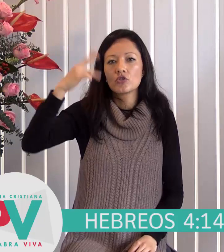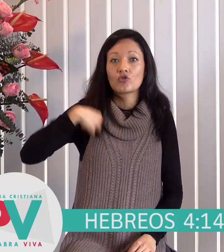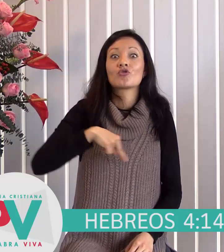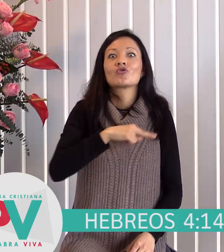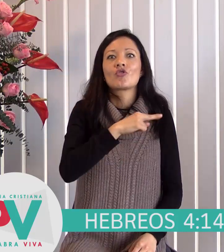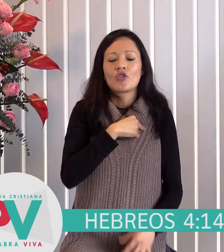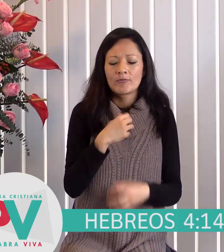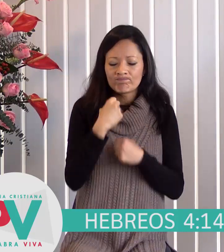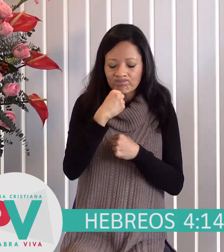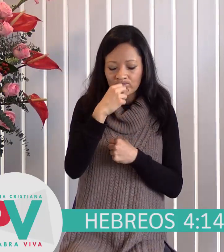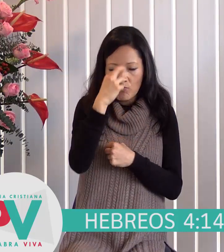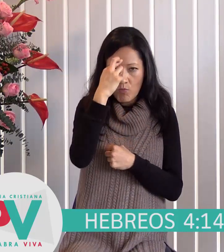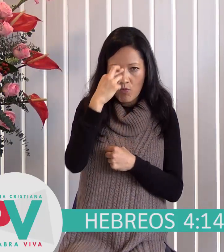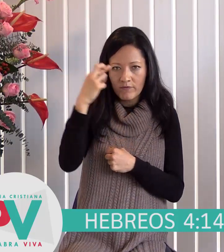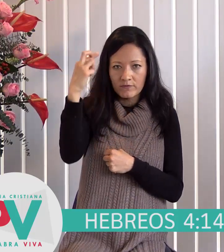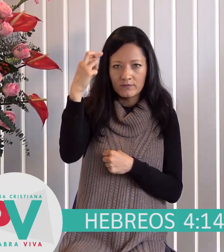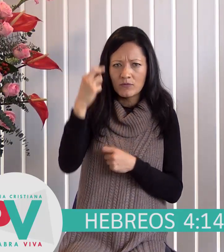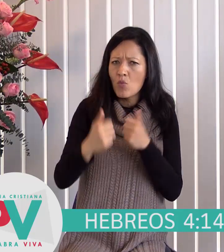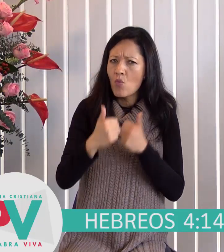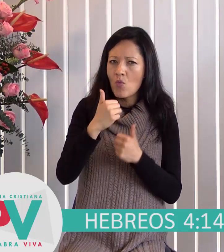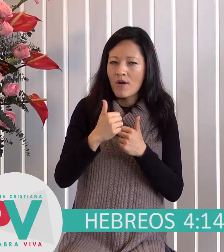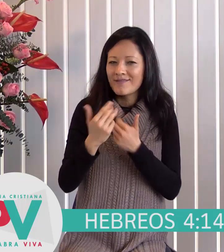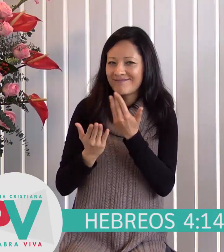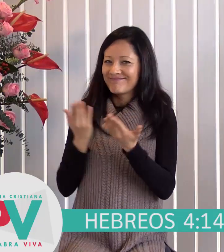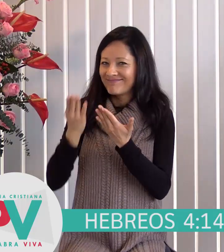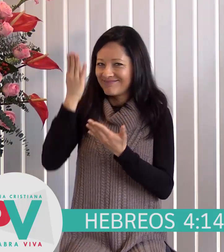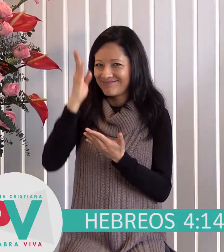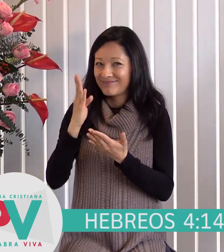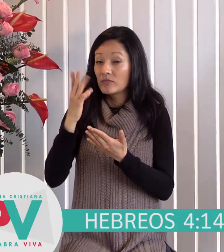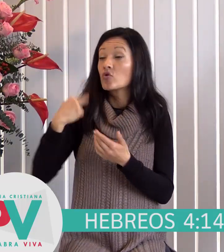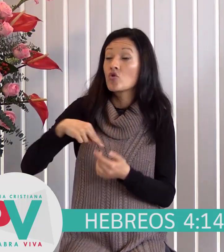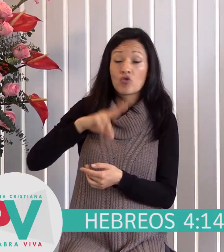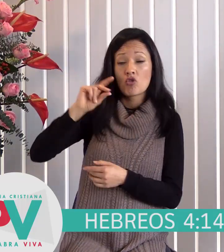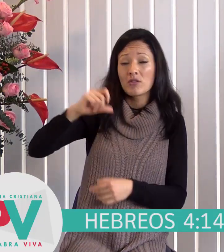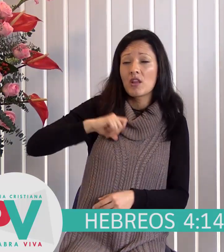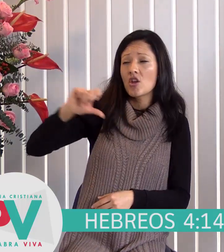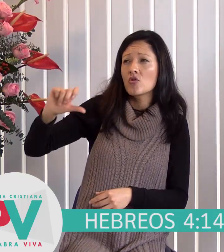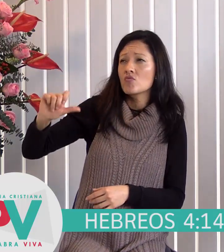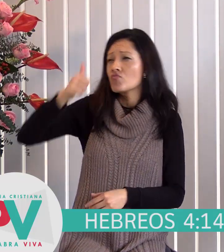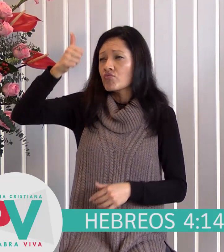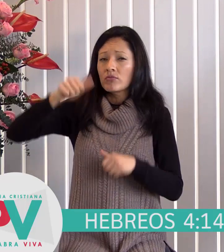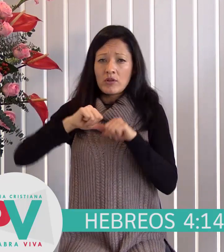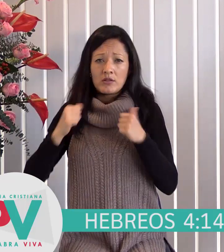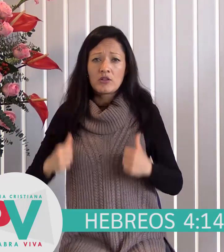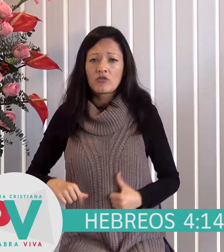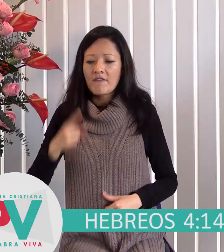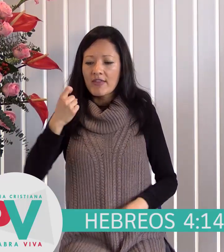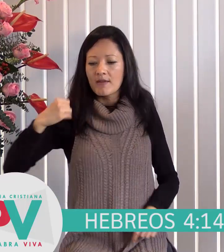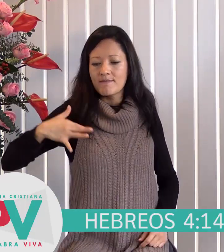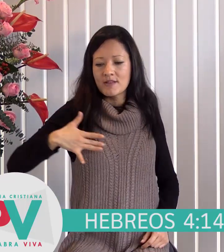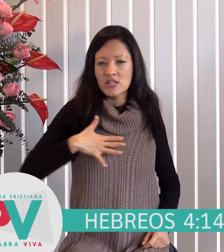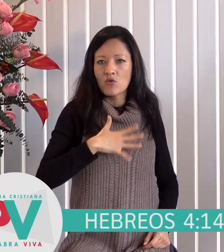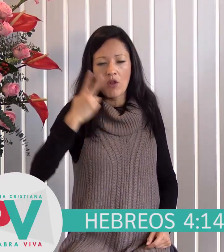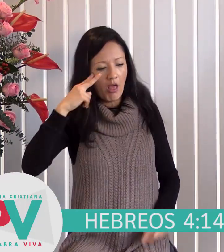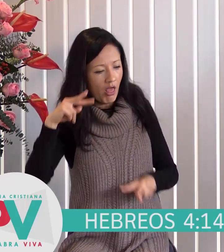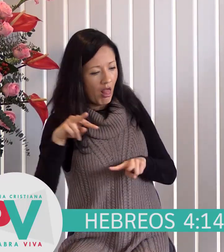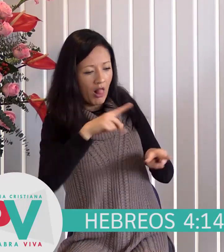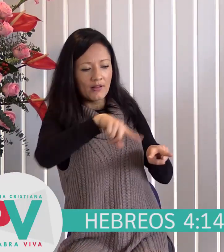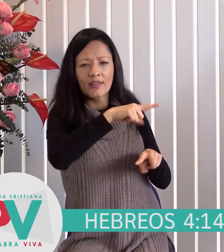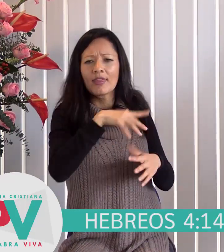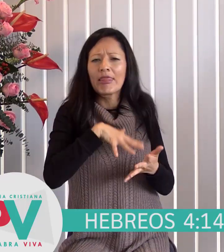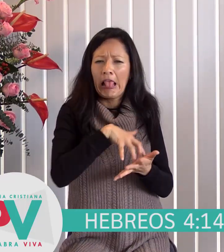nuestra profesión. Porque no tenemos un sumo sacerdote que no pueda compadecerse de nuestras